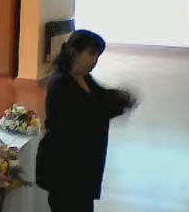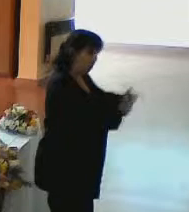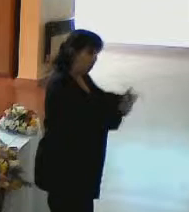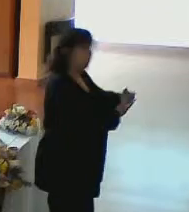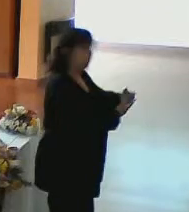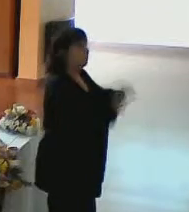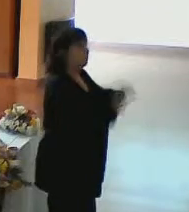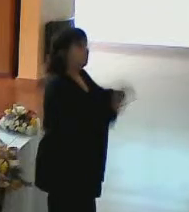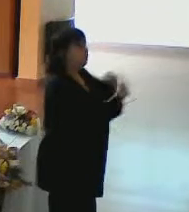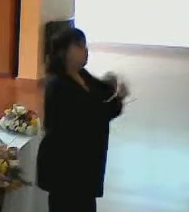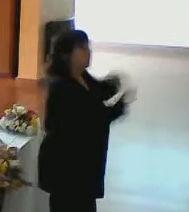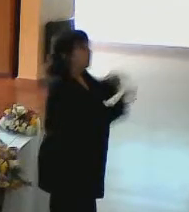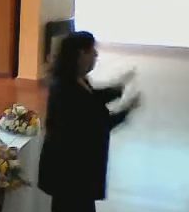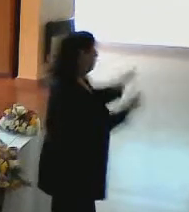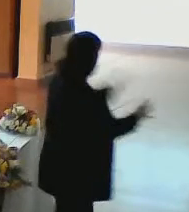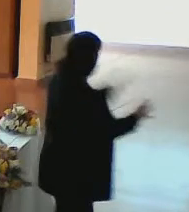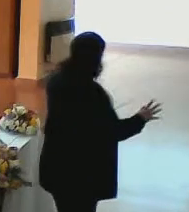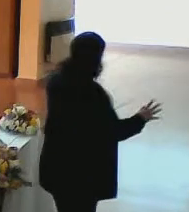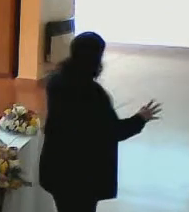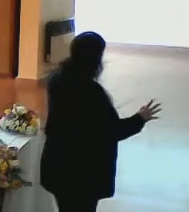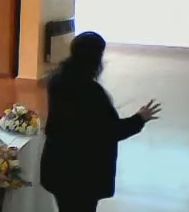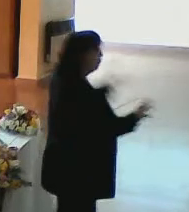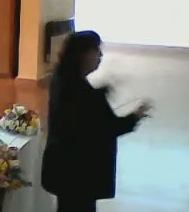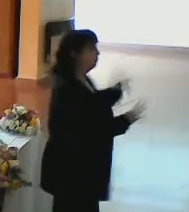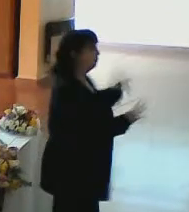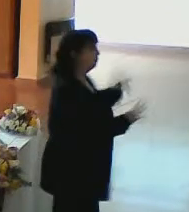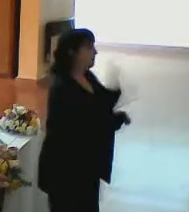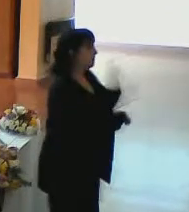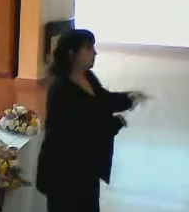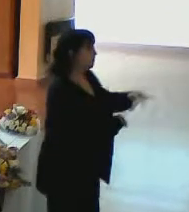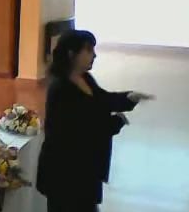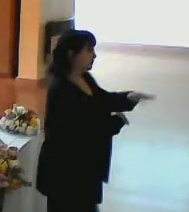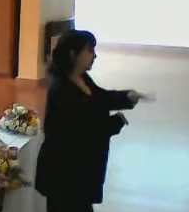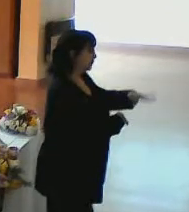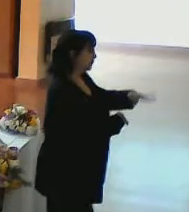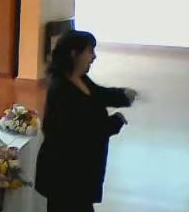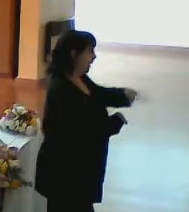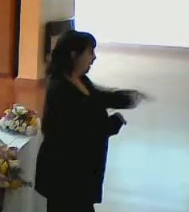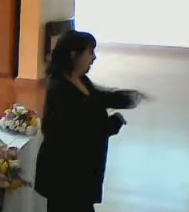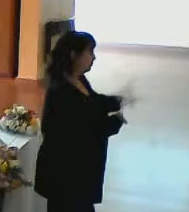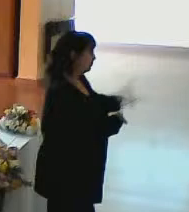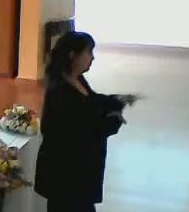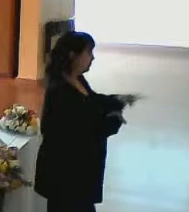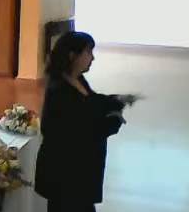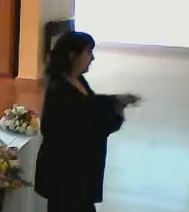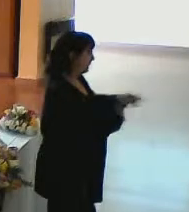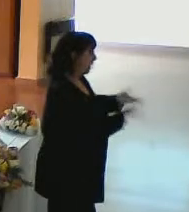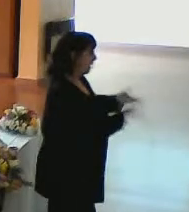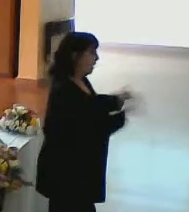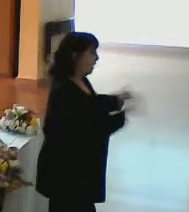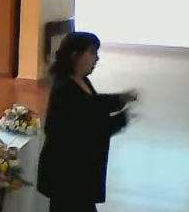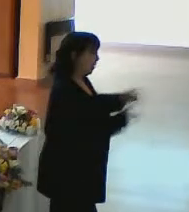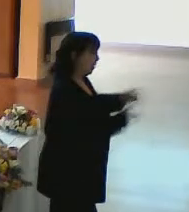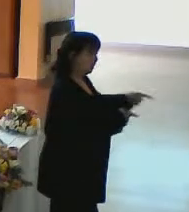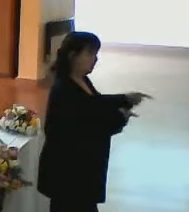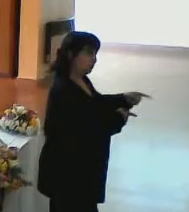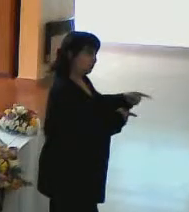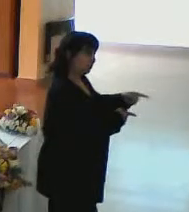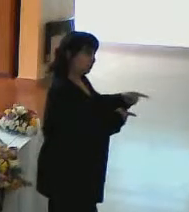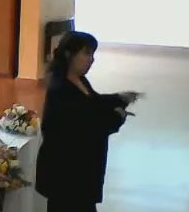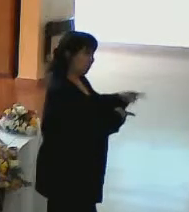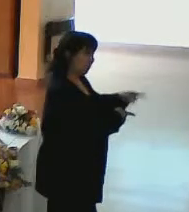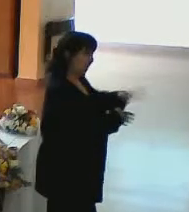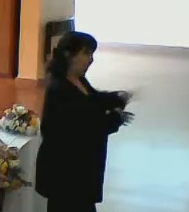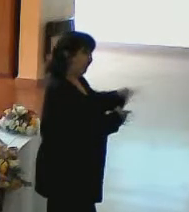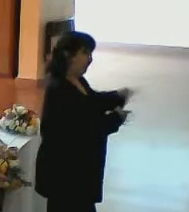niño consciente. Por eso cuando nosotros evaluamos el desarrollo, no solamente vamos a evaluar al niño, sino que también vamos